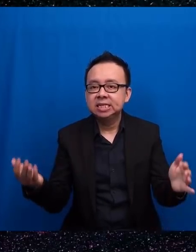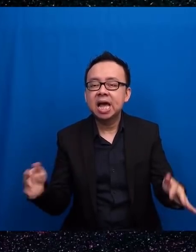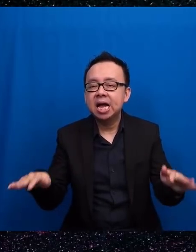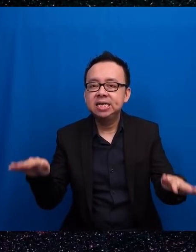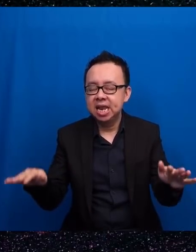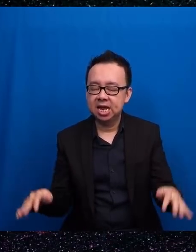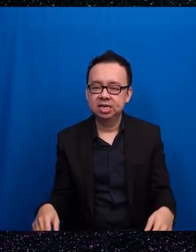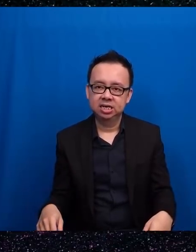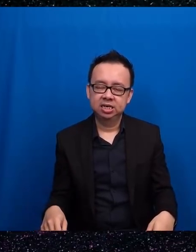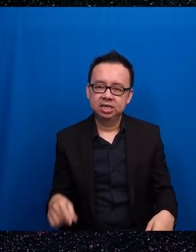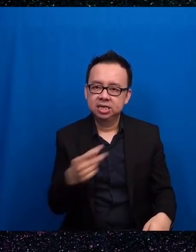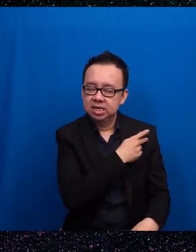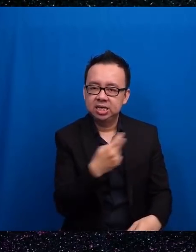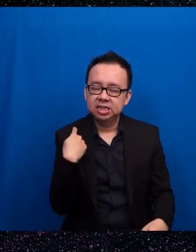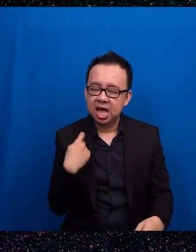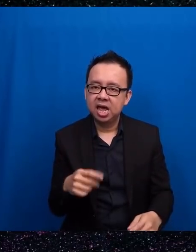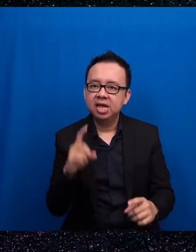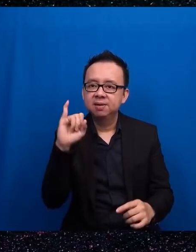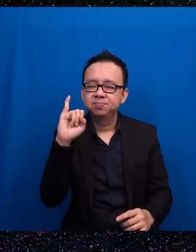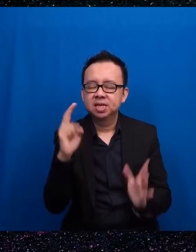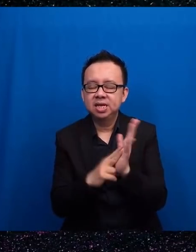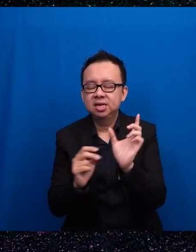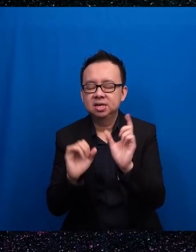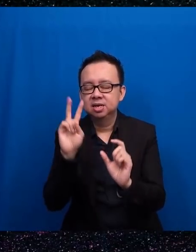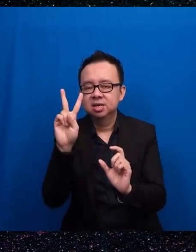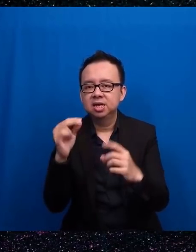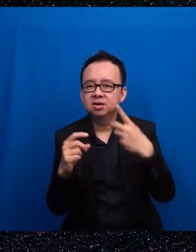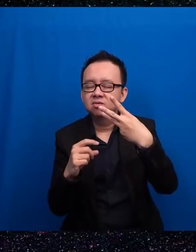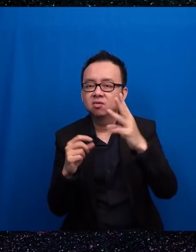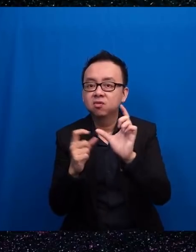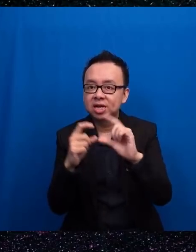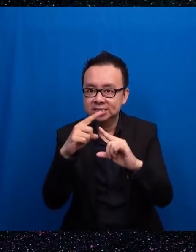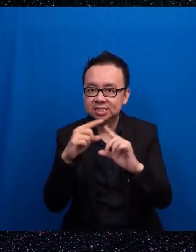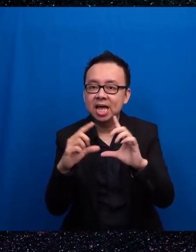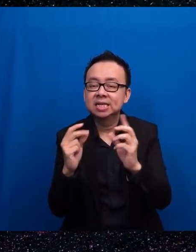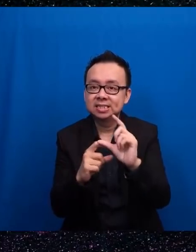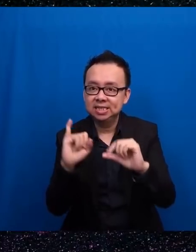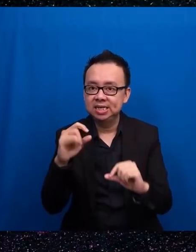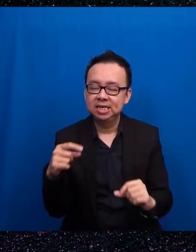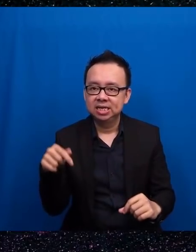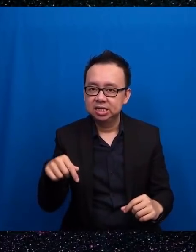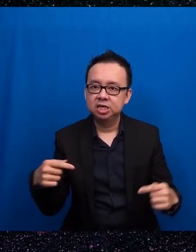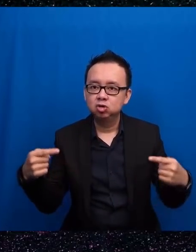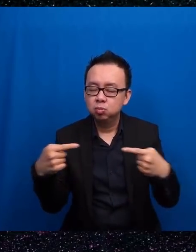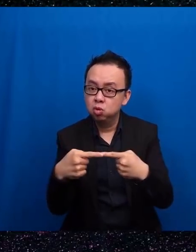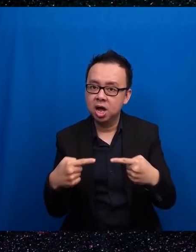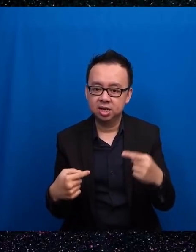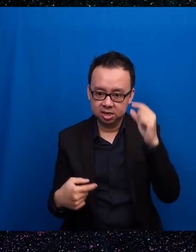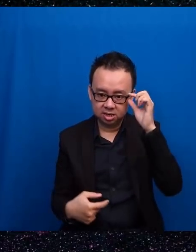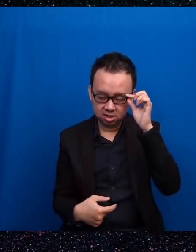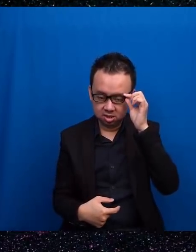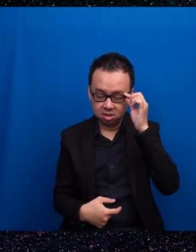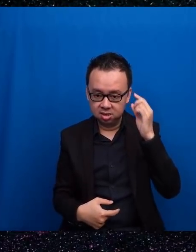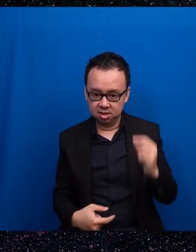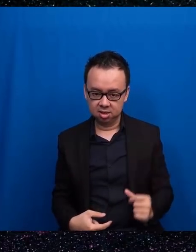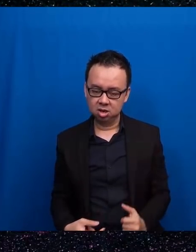waktunya investasi dalam hubungan. Sedangkan orang yang punya duit masih banyak cashnya. Mau beli produk tertentu nggak ada.